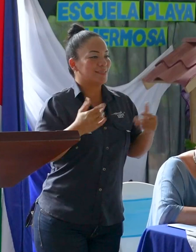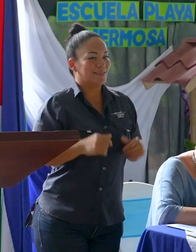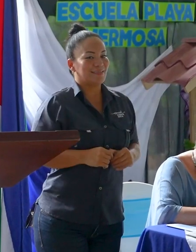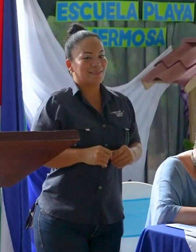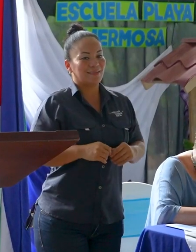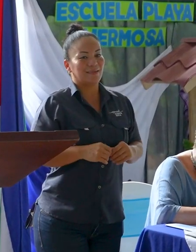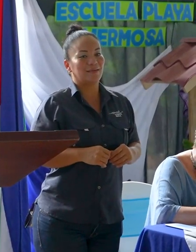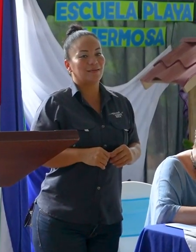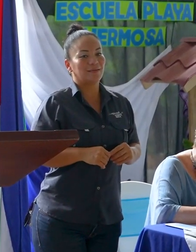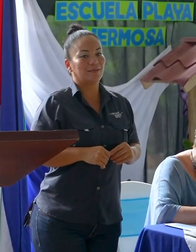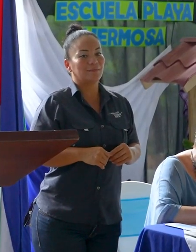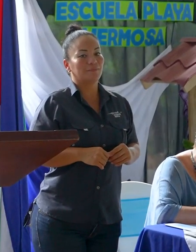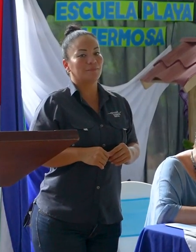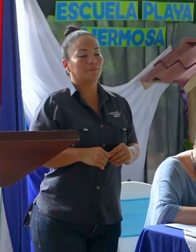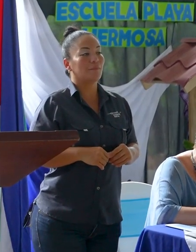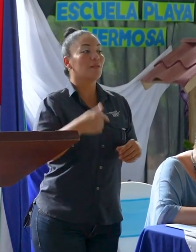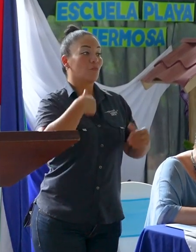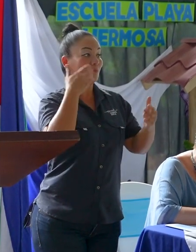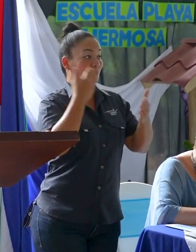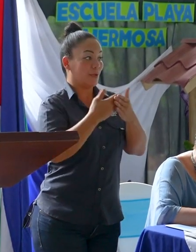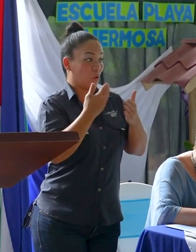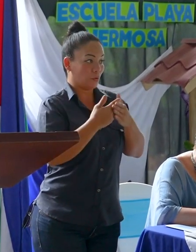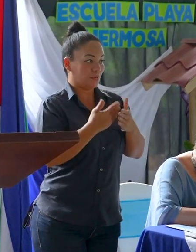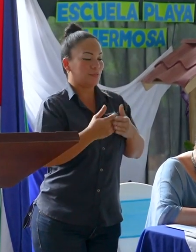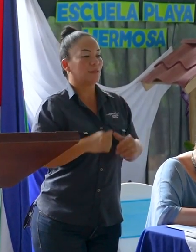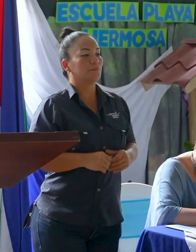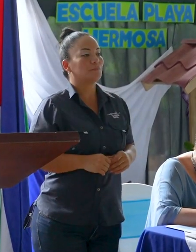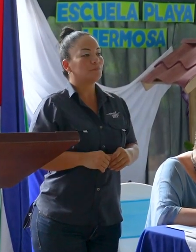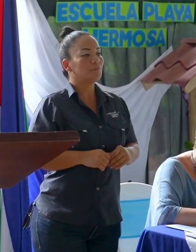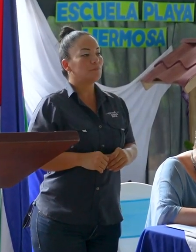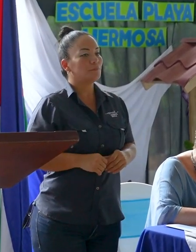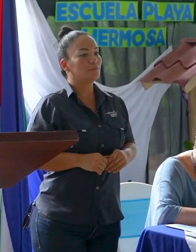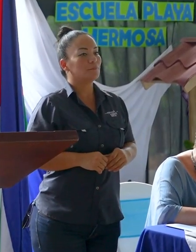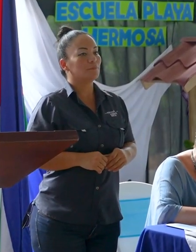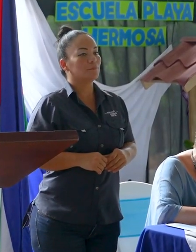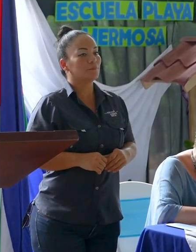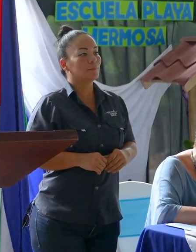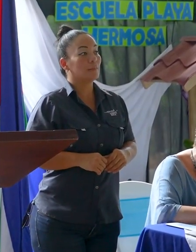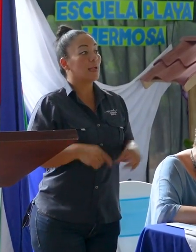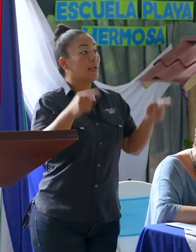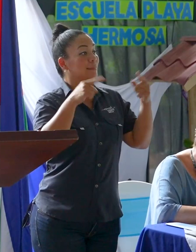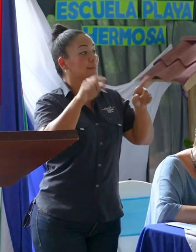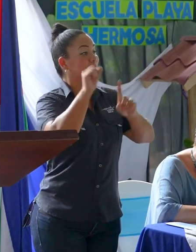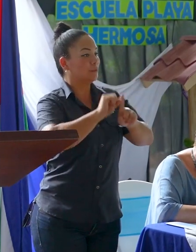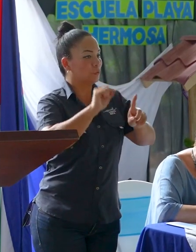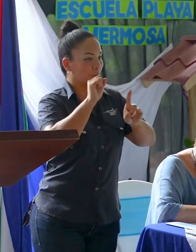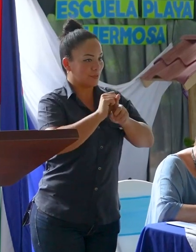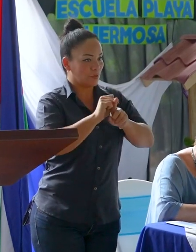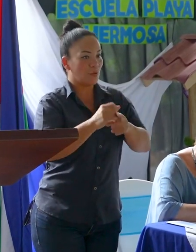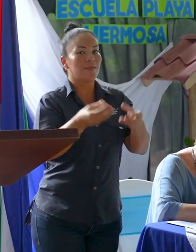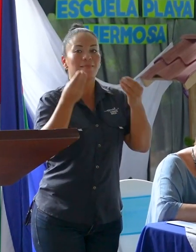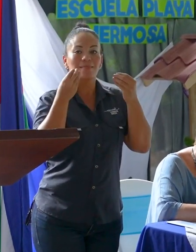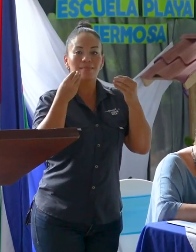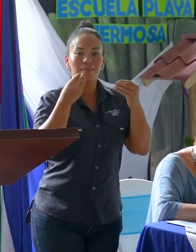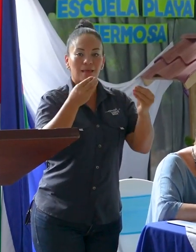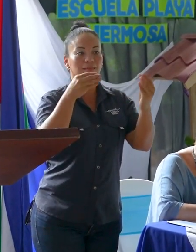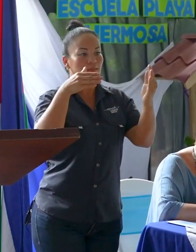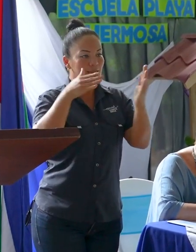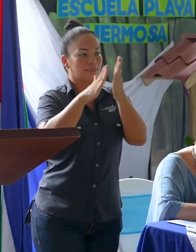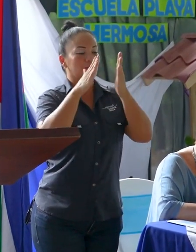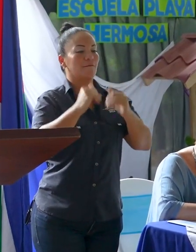Entonces, a mí me consta que con esa situación tan